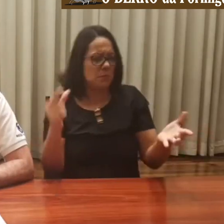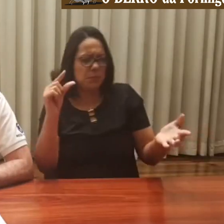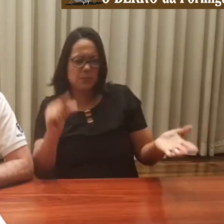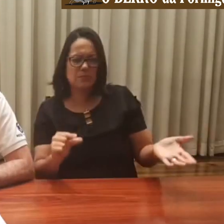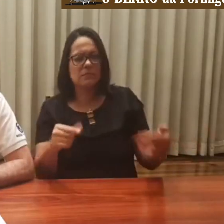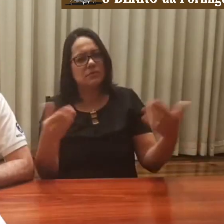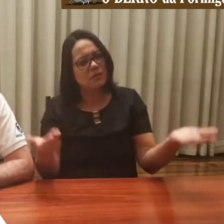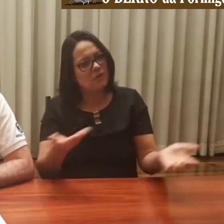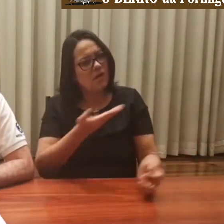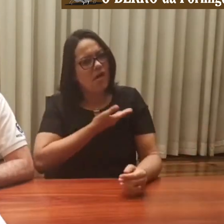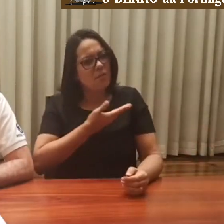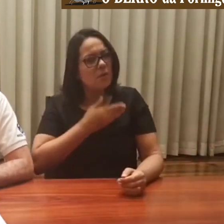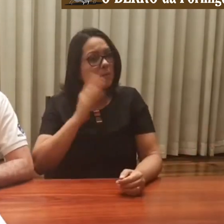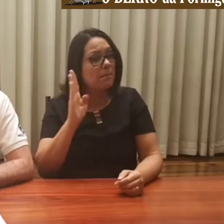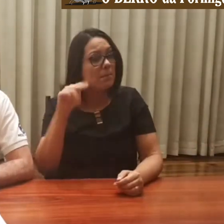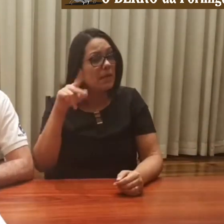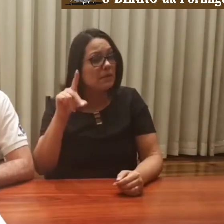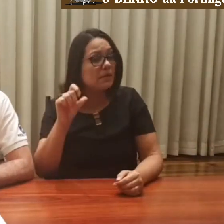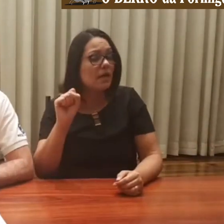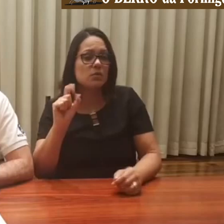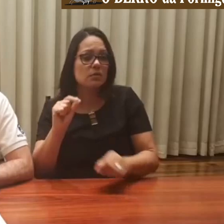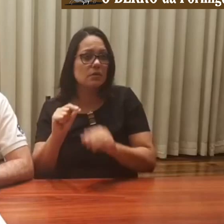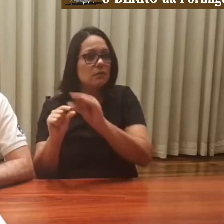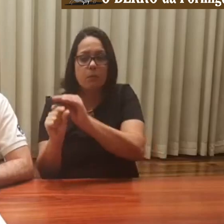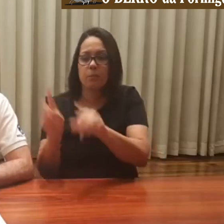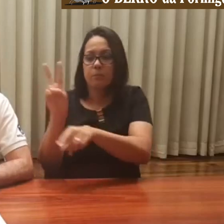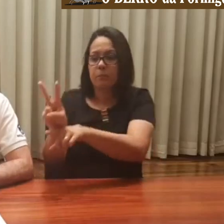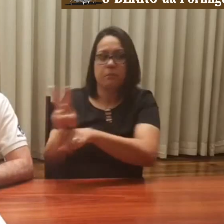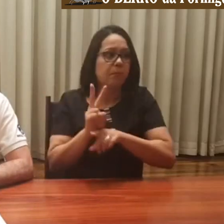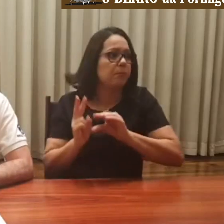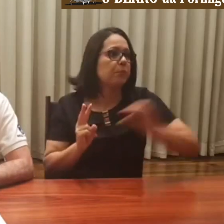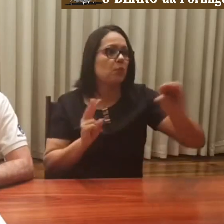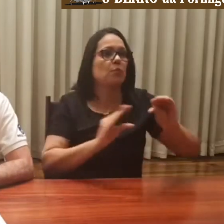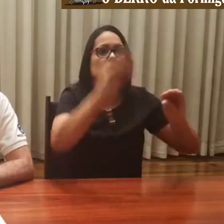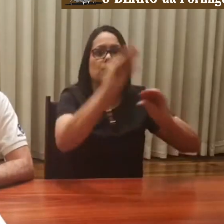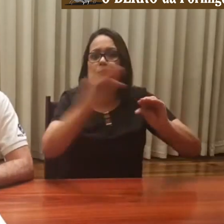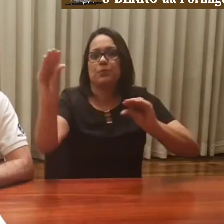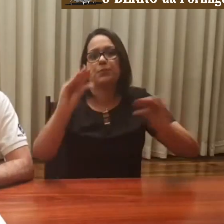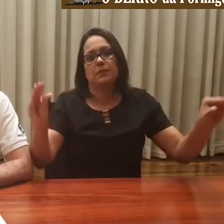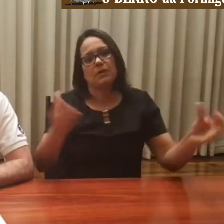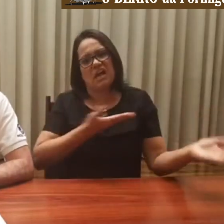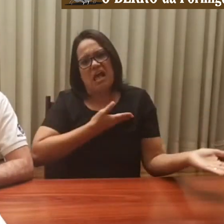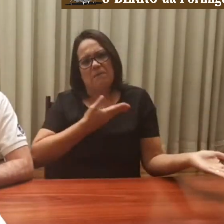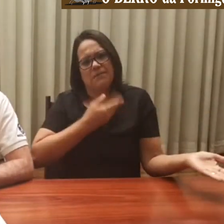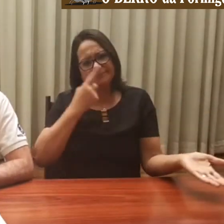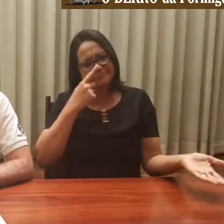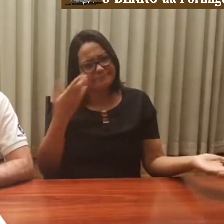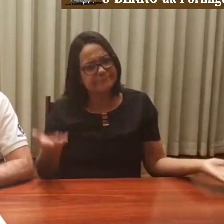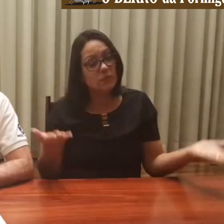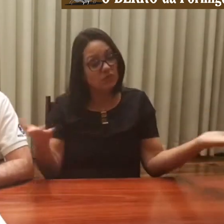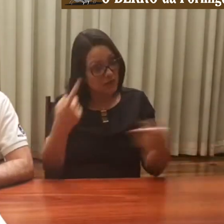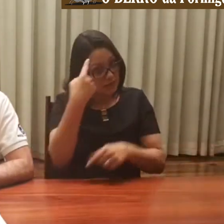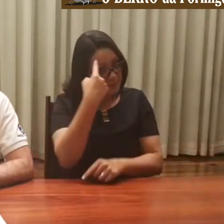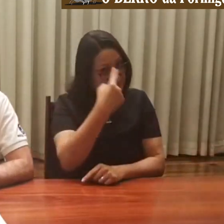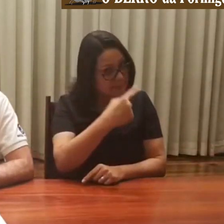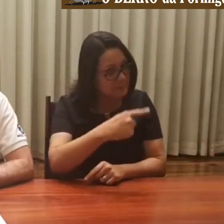para amigos, o BNDES era usado para ditaduras e para amigos. Isso tudo vai ser, nas primeiras semanas,